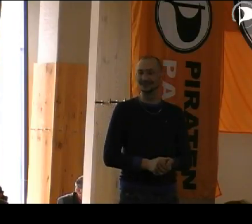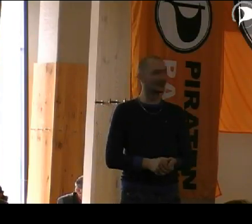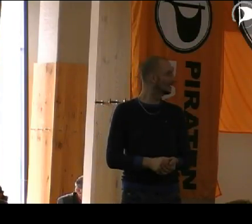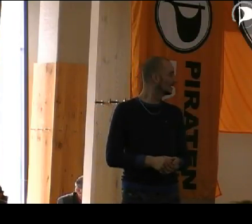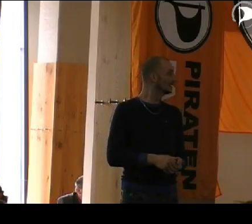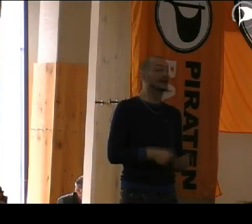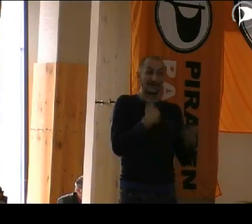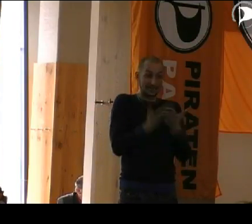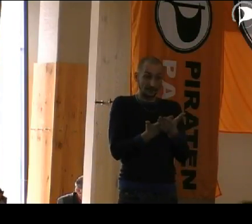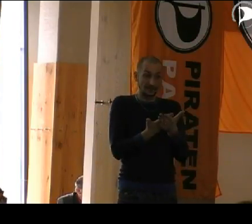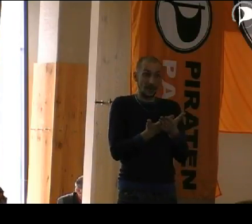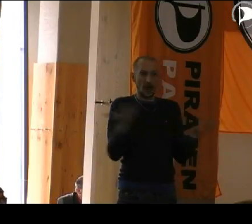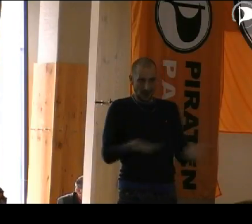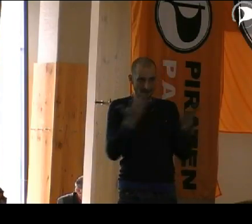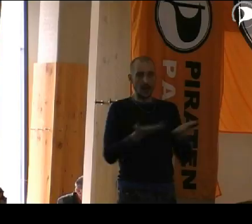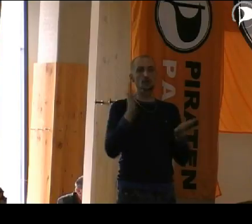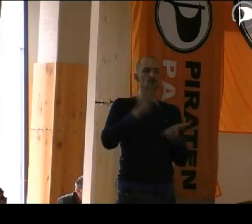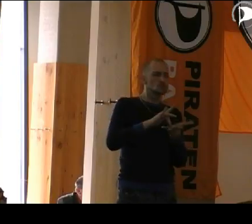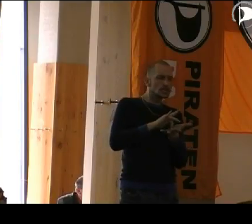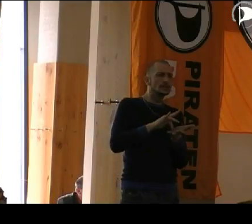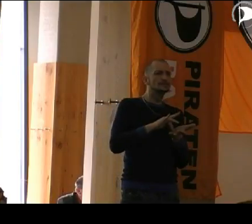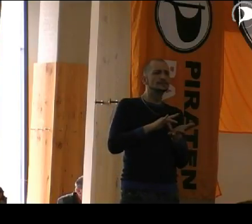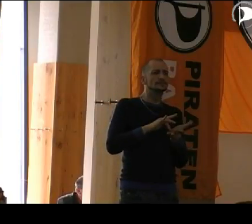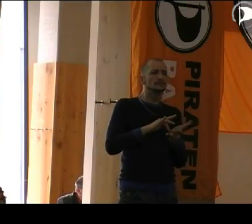ganz einfach runter 25